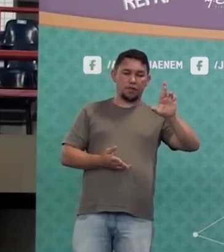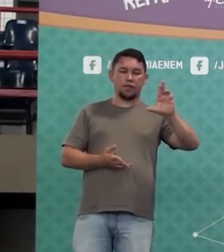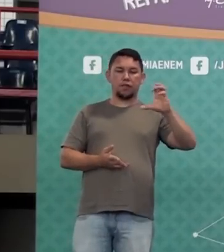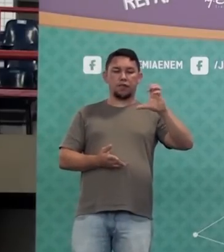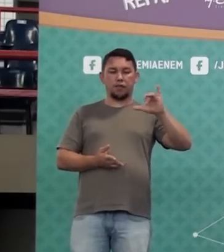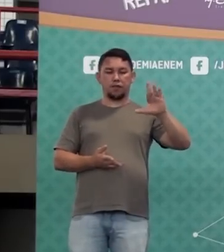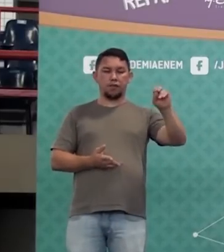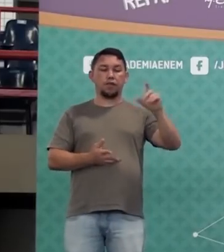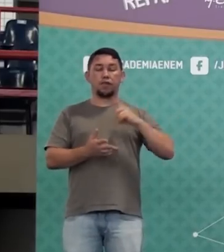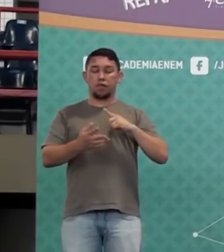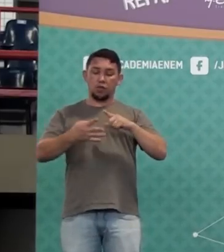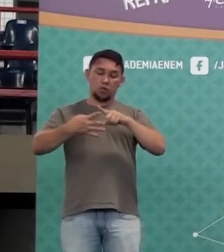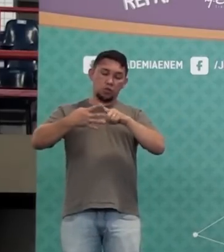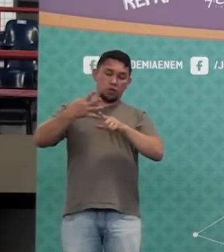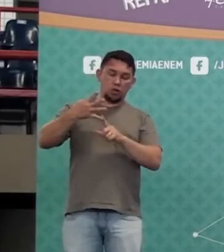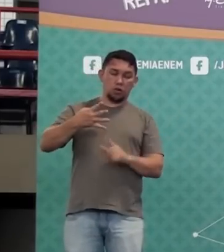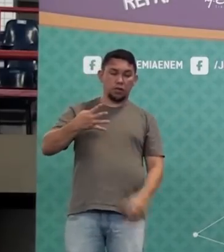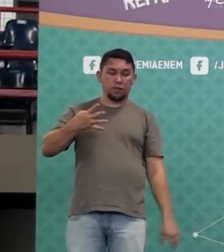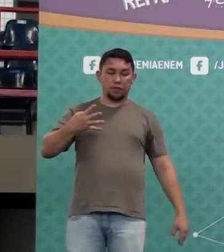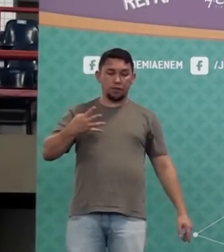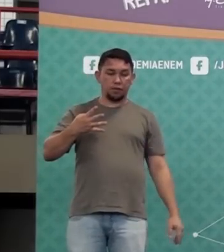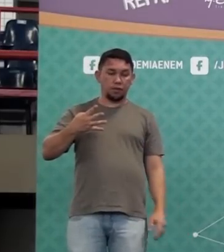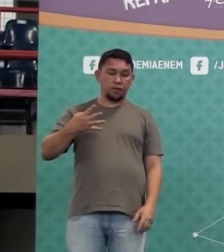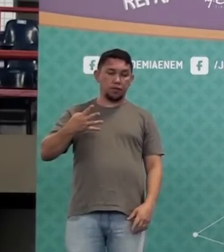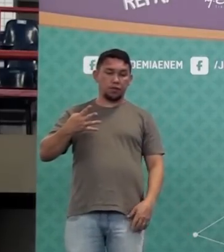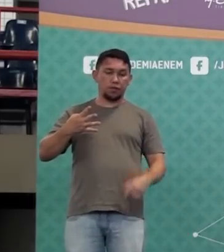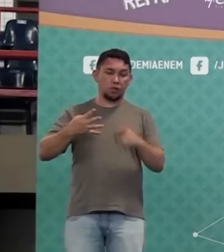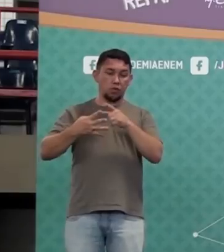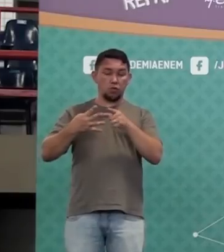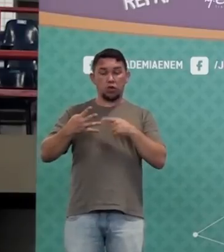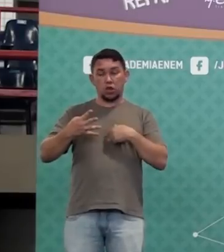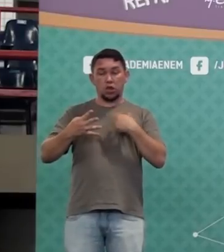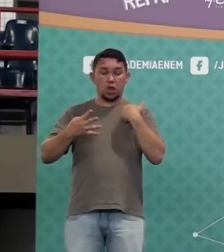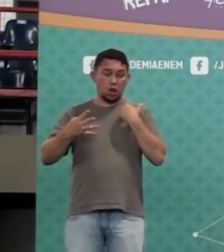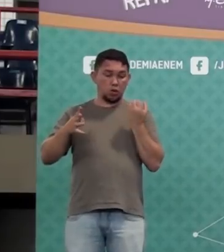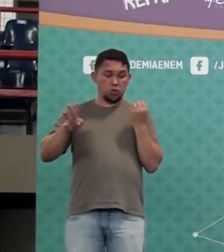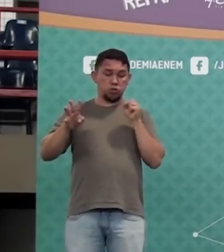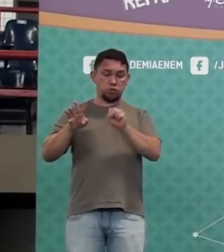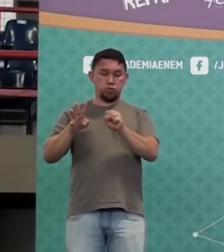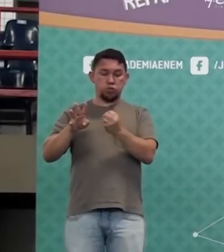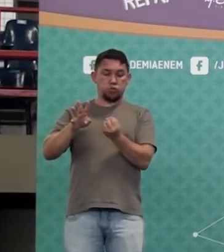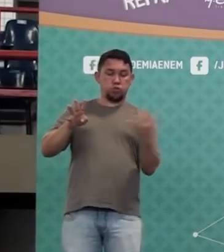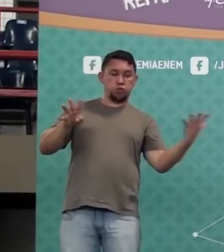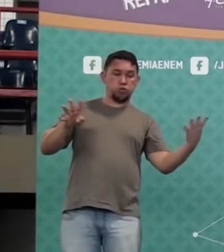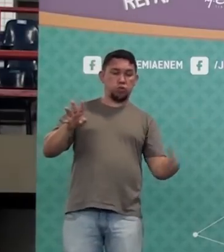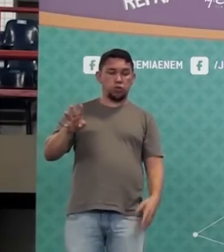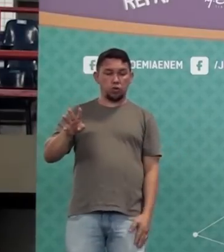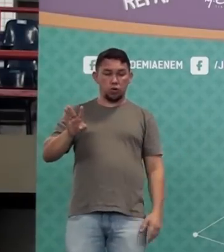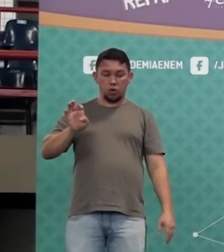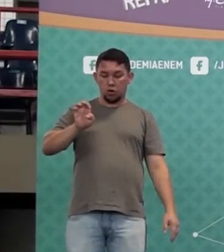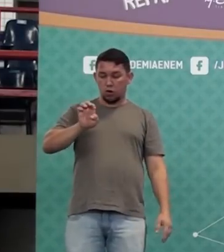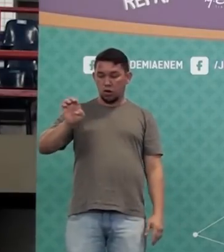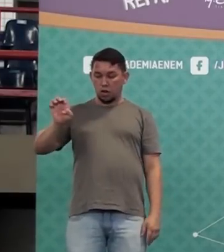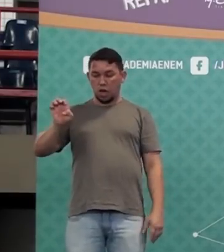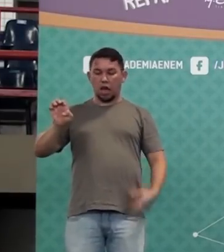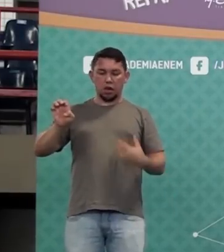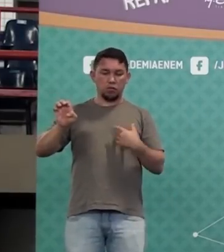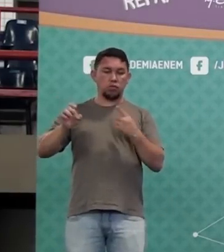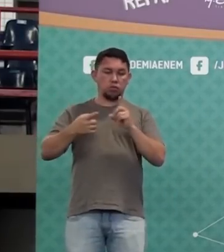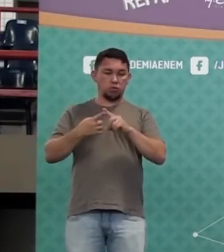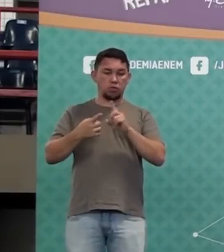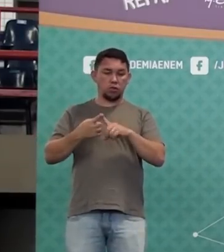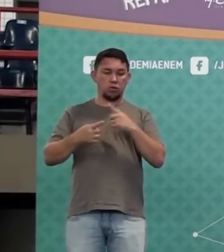Só existem eles 4 que eu, no plural, uso 2 es e usava